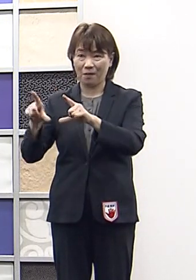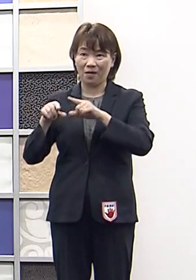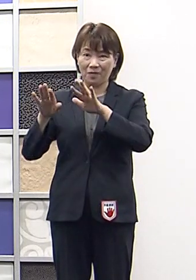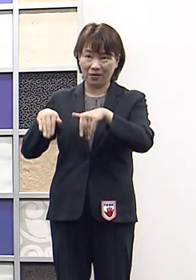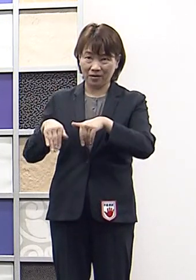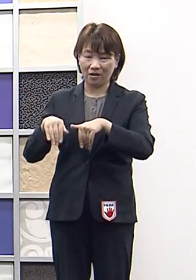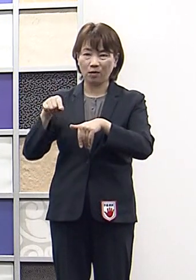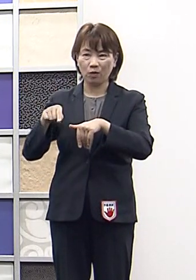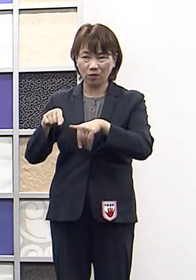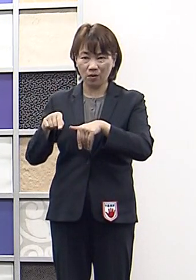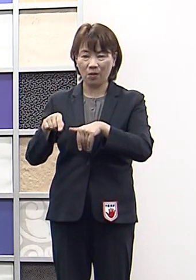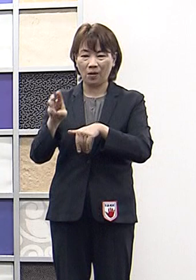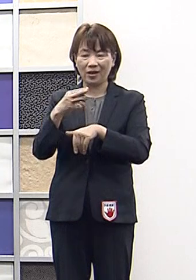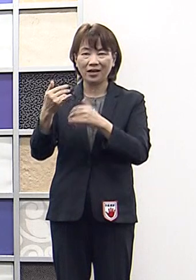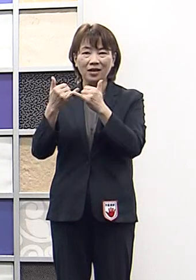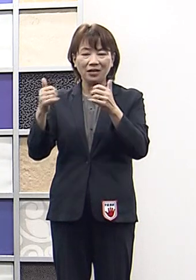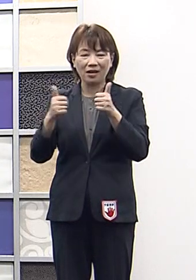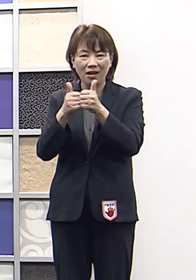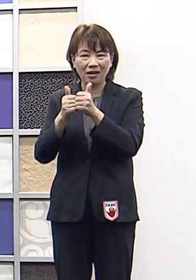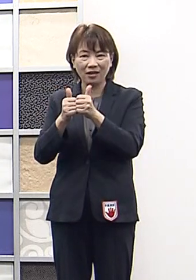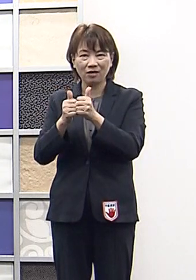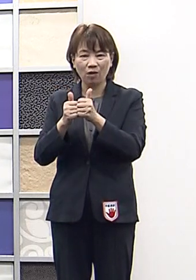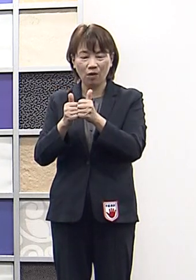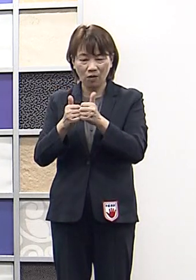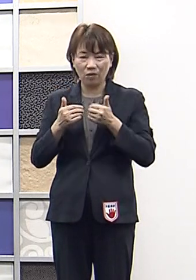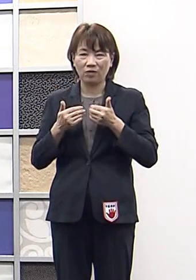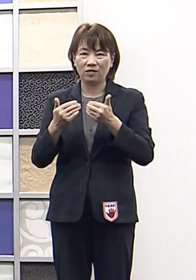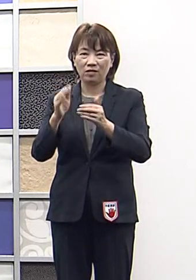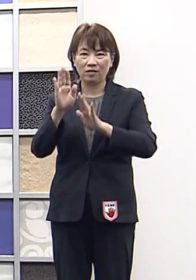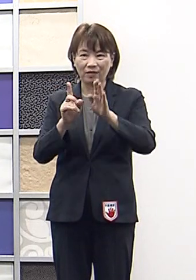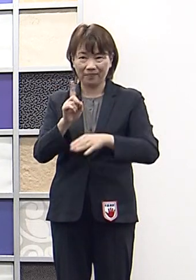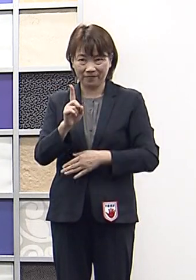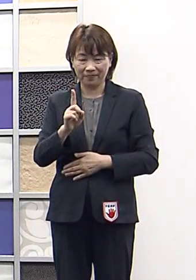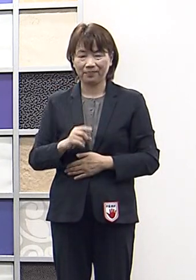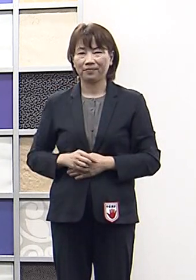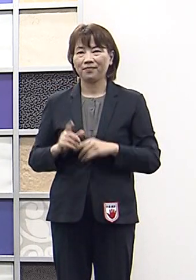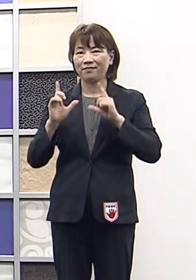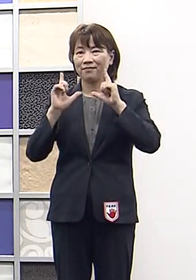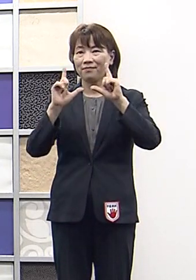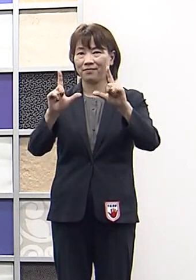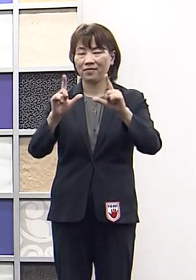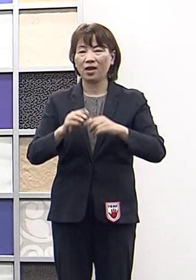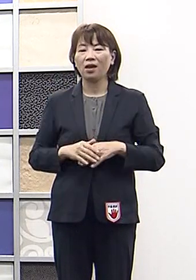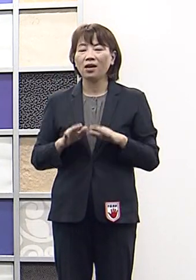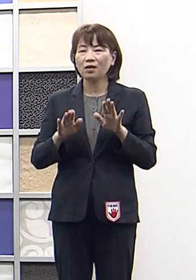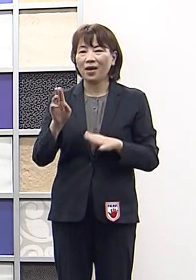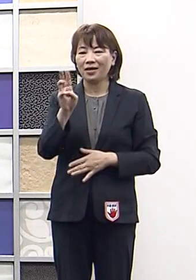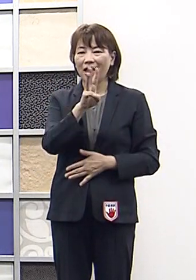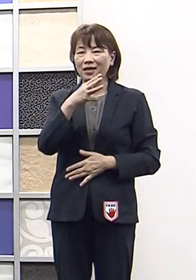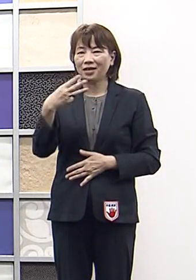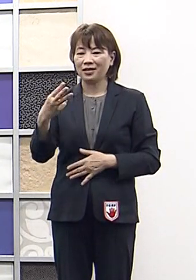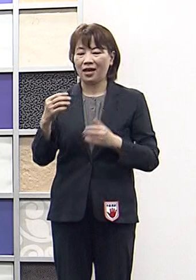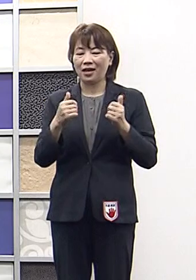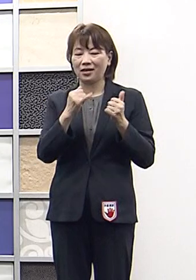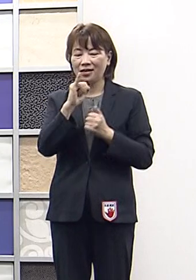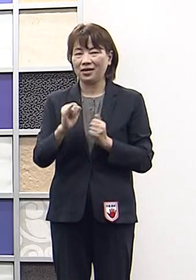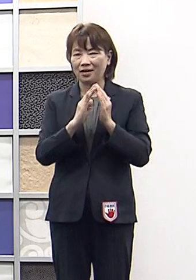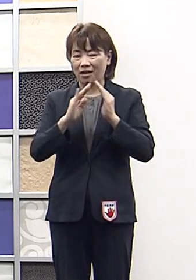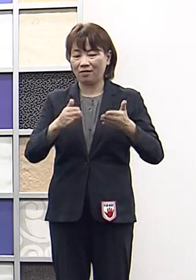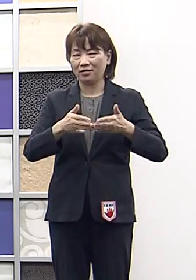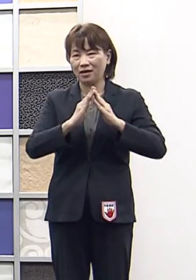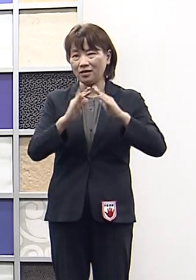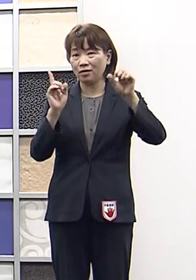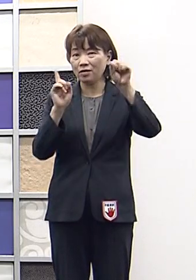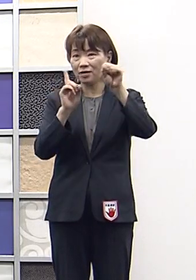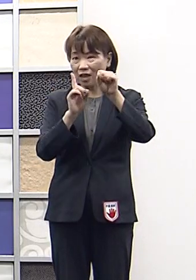はどのようになってますでしょうか。 はい、第三者委員会を設置すべく今人選等を進めております。月内